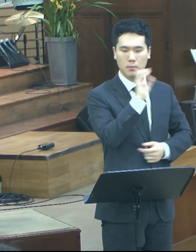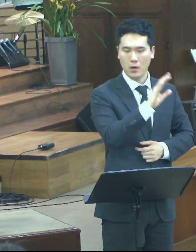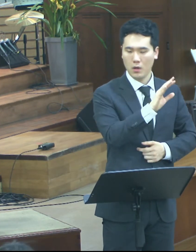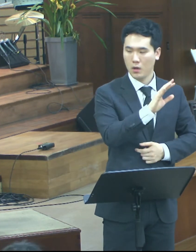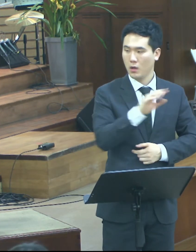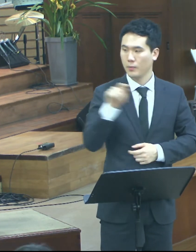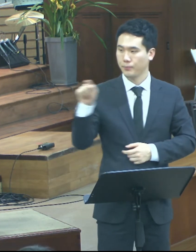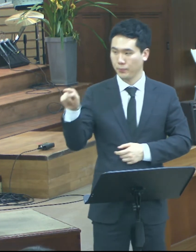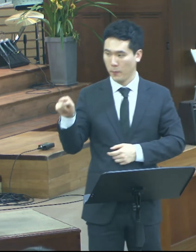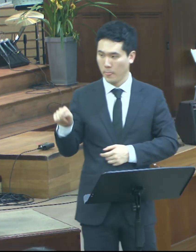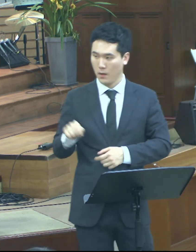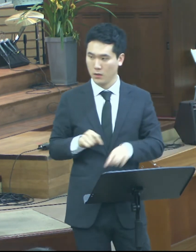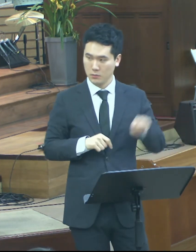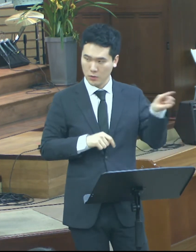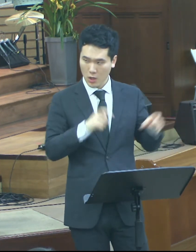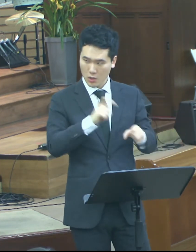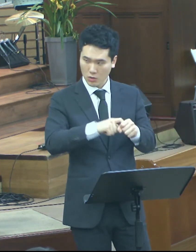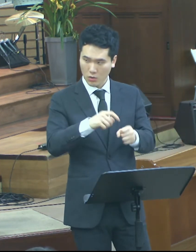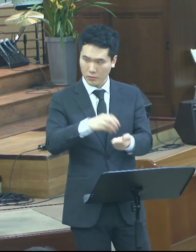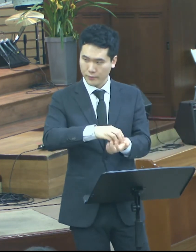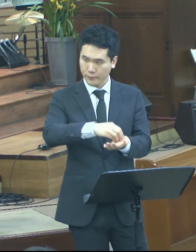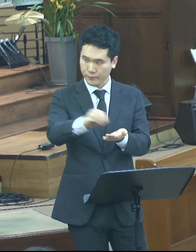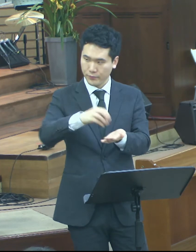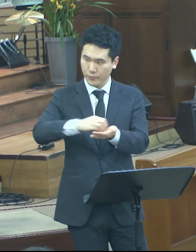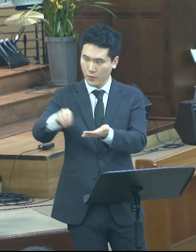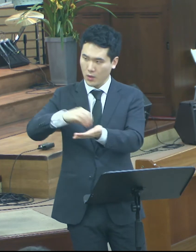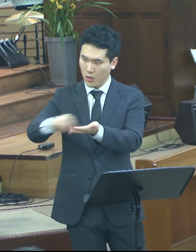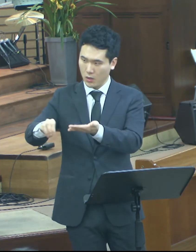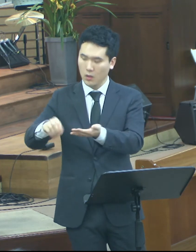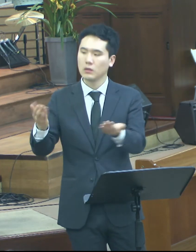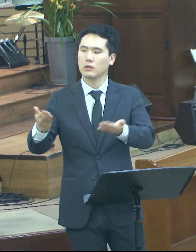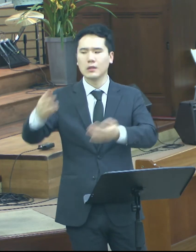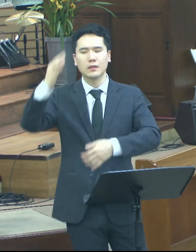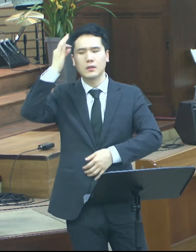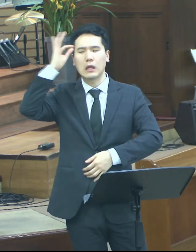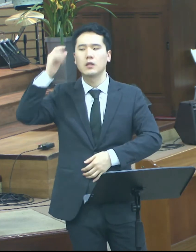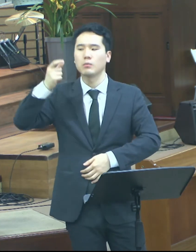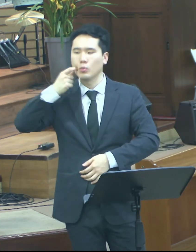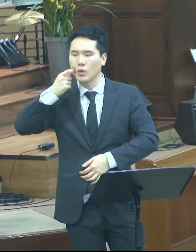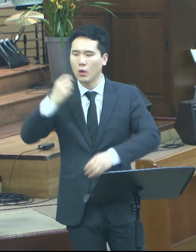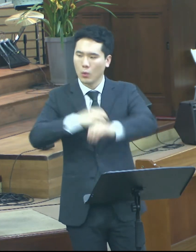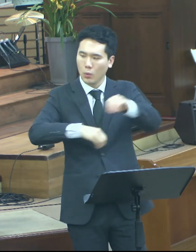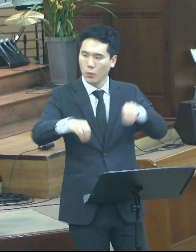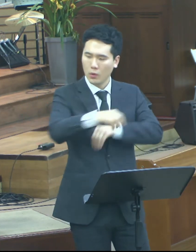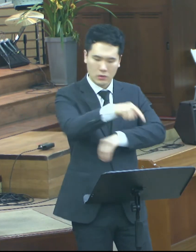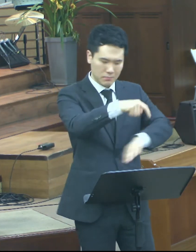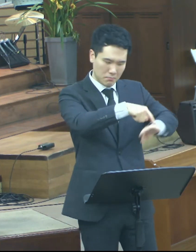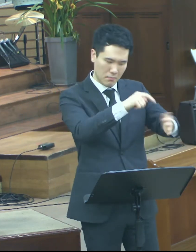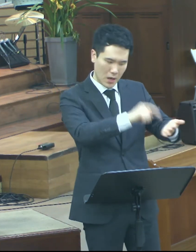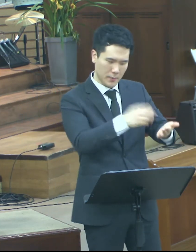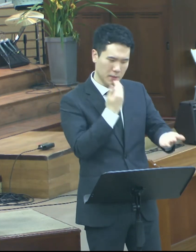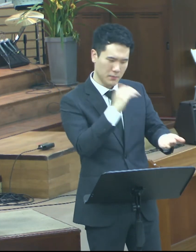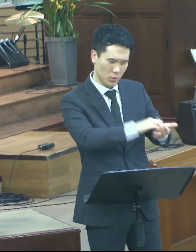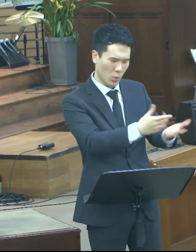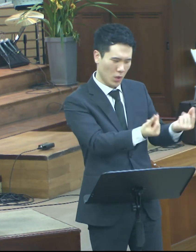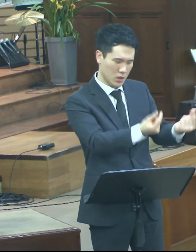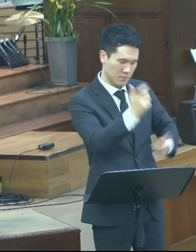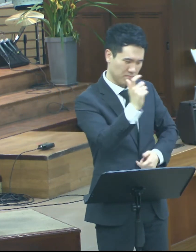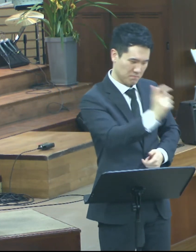못하고 도리어 그 마음이 딱딱해졌다. 그러니까 깨닫지 못하면 딱딱해지고, 마음이 이렇게 굳어지는